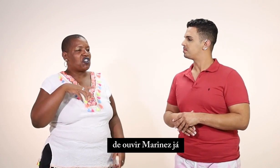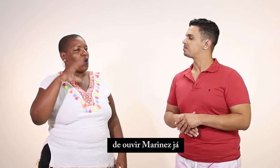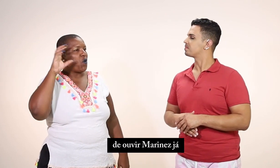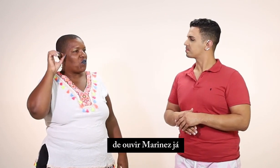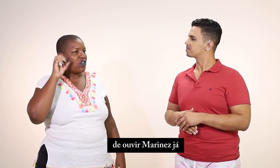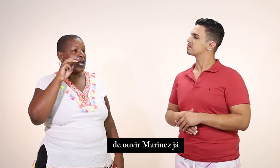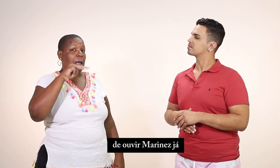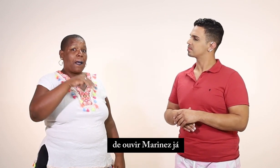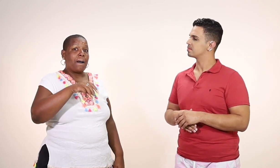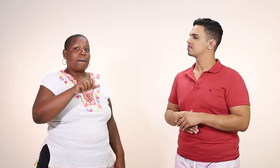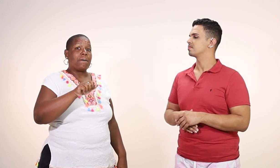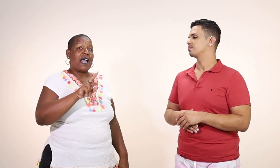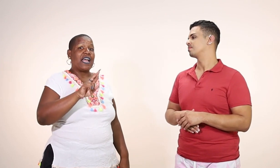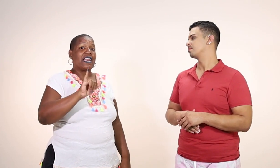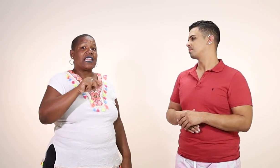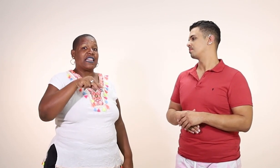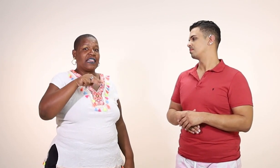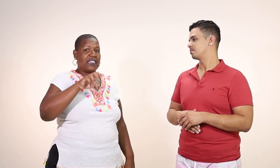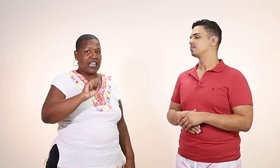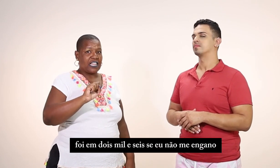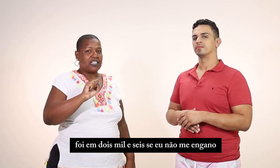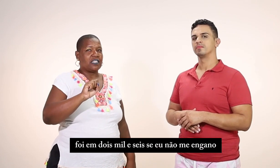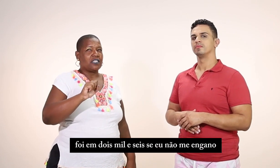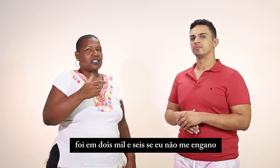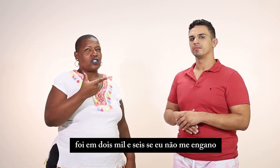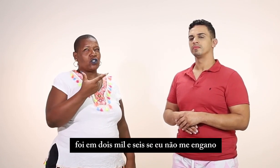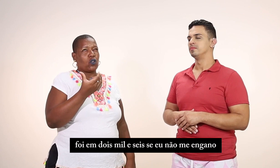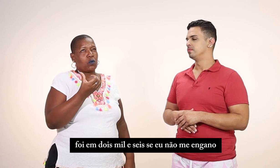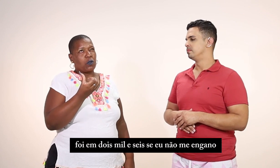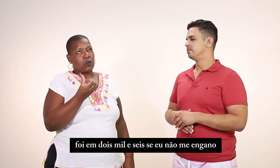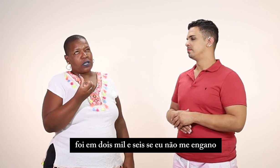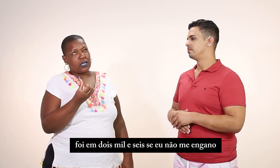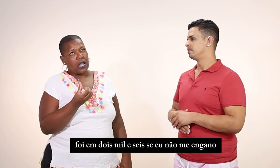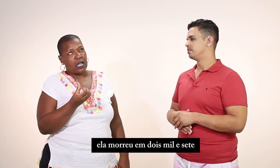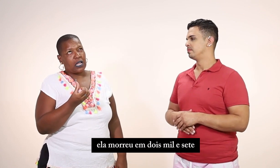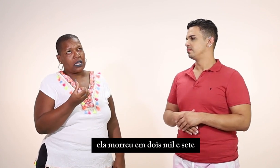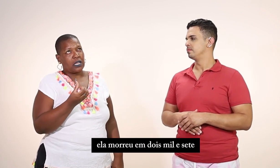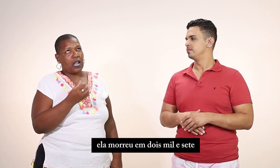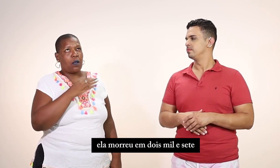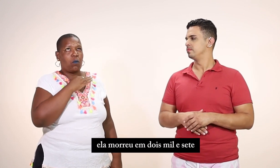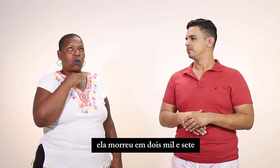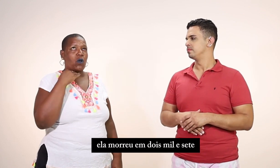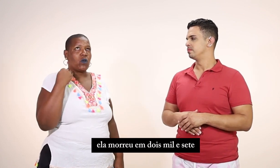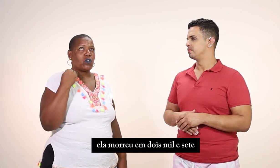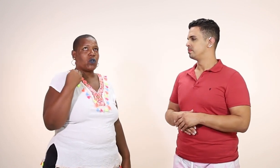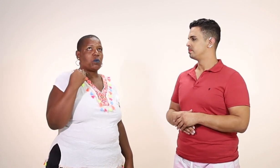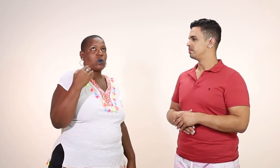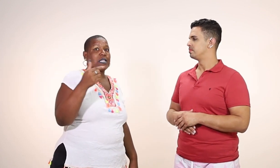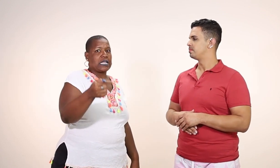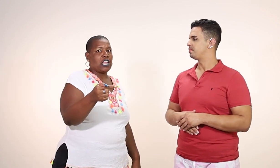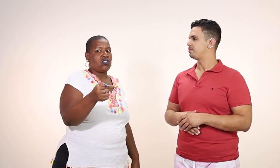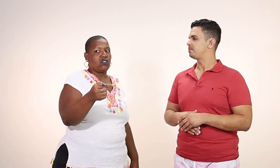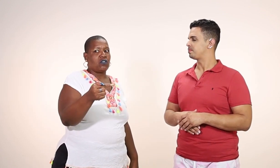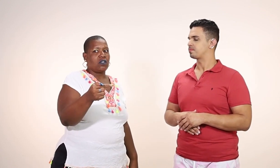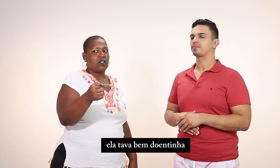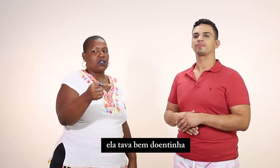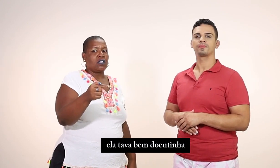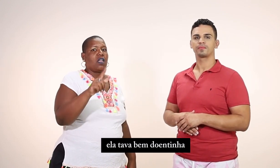Marinês já. Isso foi em 2006, se eu não me engano, ela morreu em 2007. ela estava